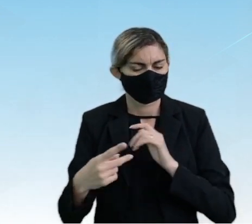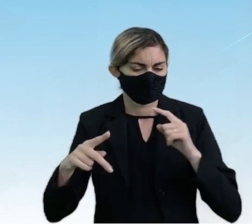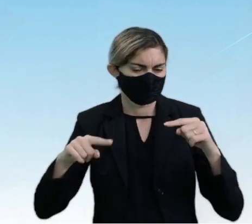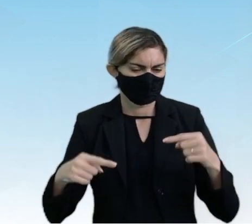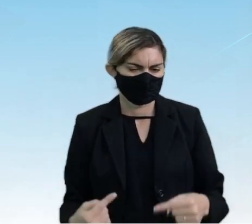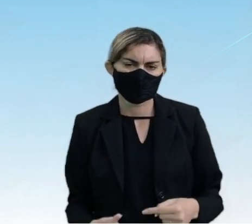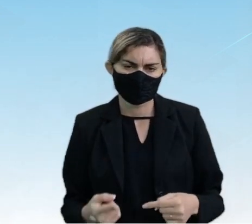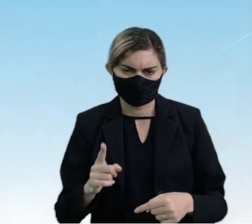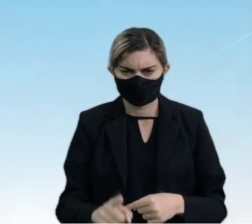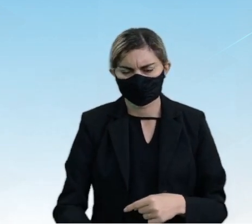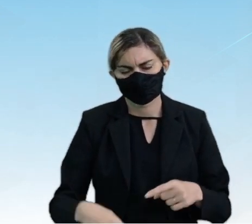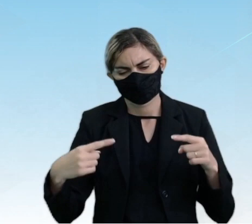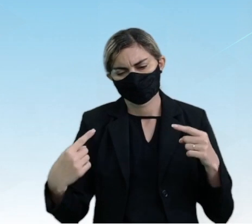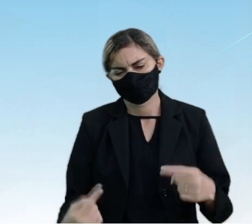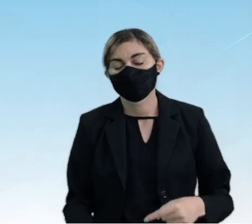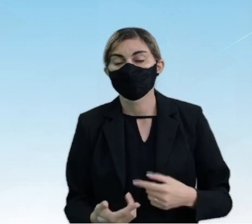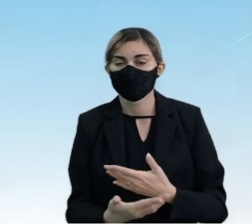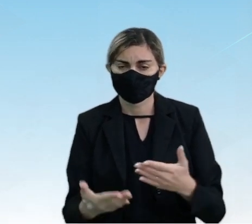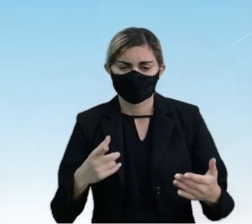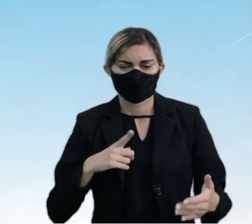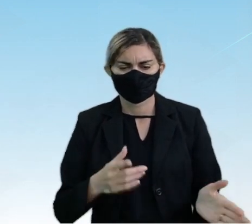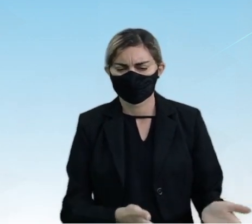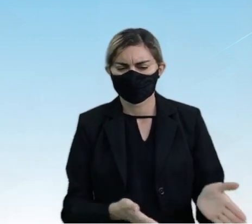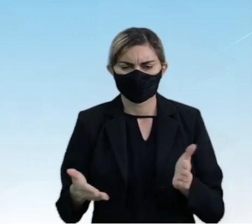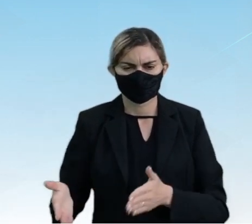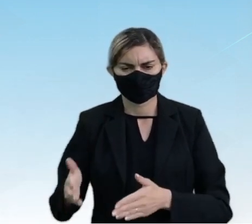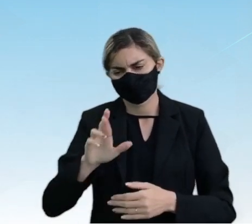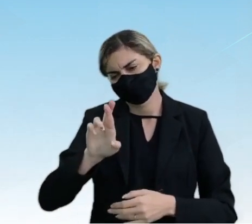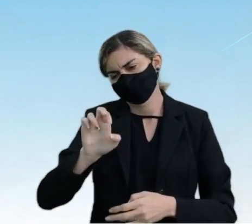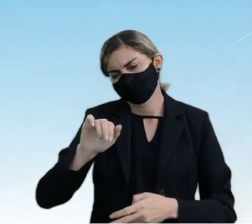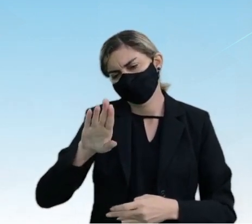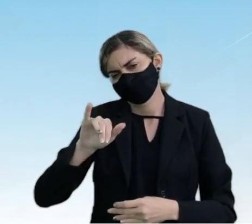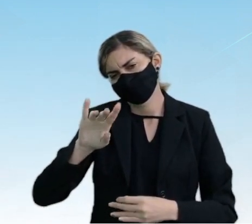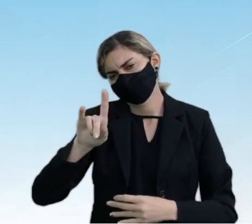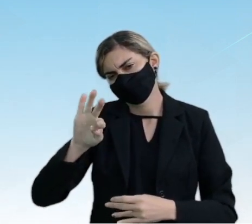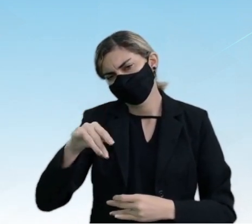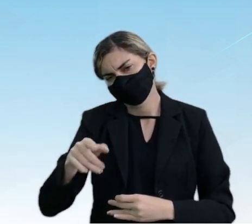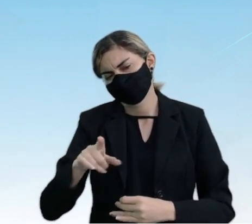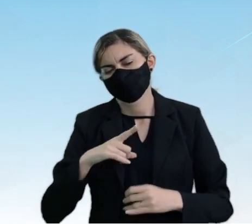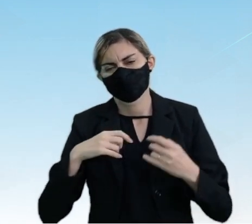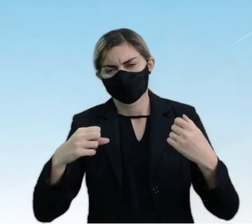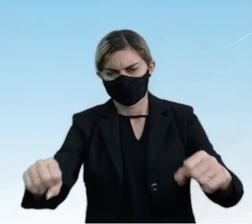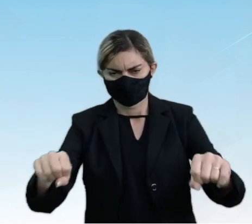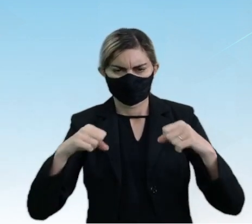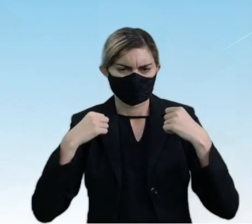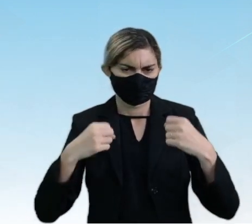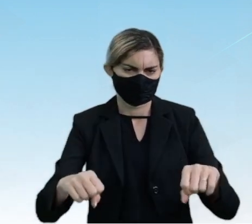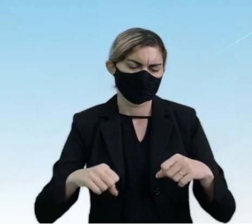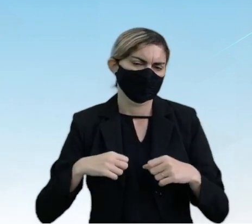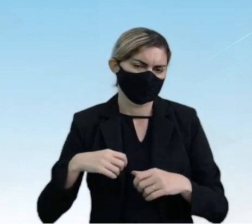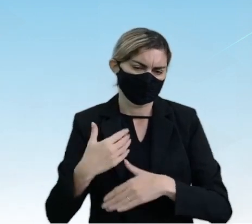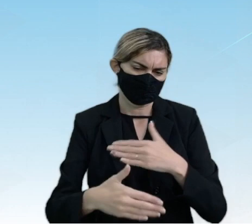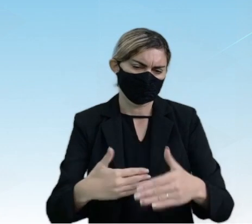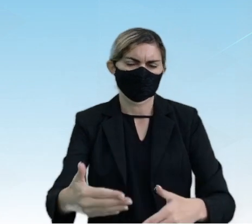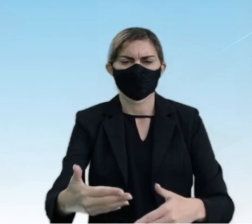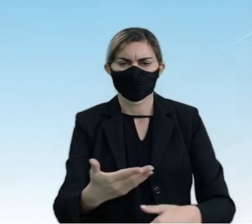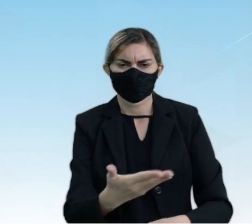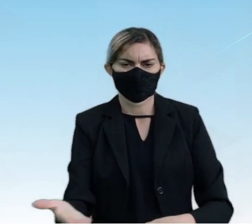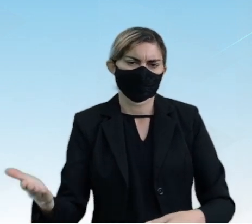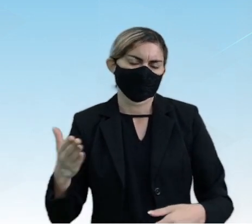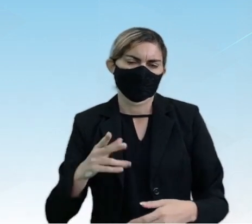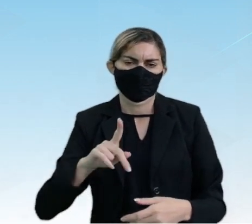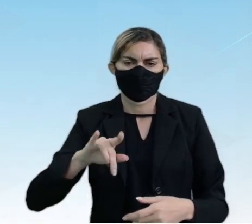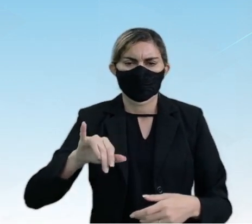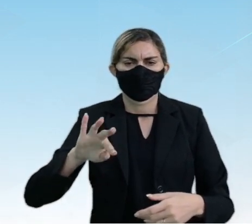seja, a ginástica ela é competitiva, né, tem a parte de reabilitação, né, que é aquela ginástica laboral, uma ginástica através ali de um pilates,